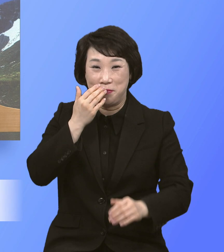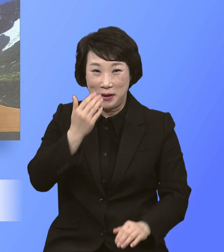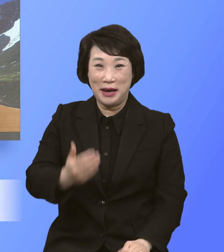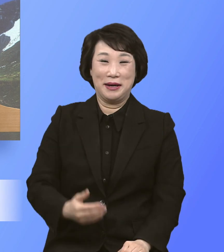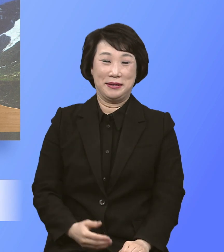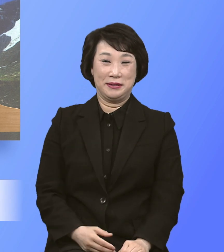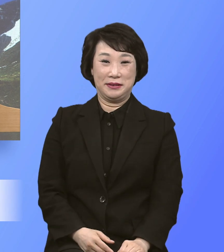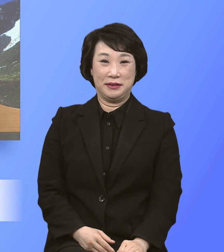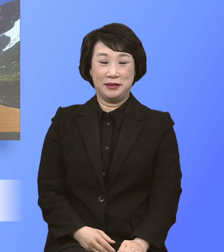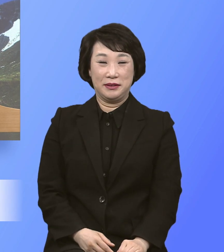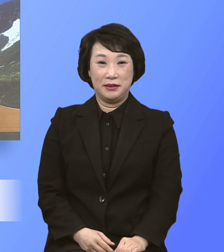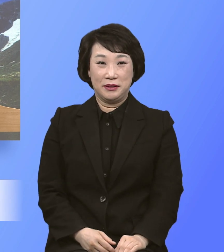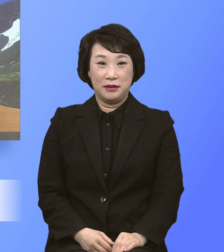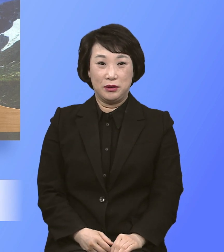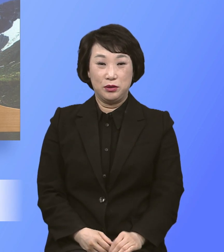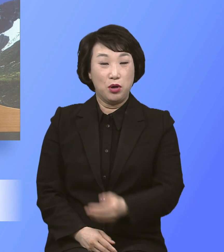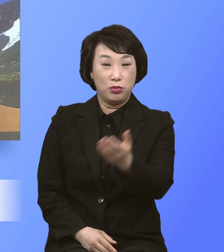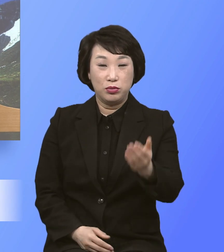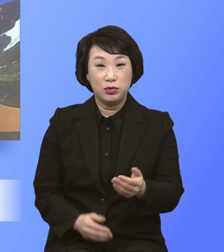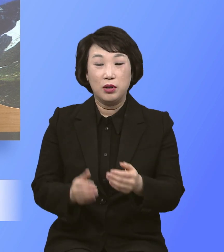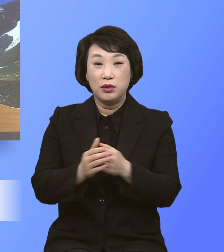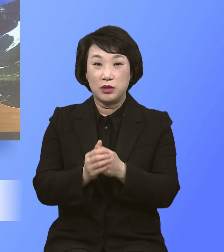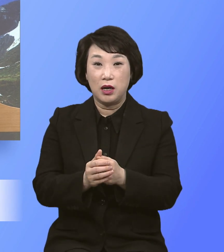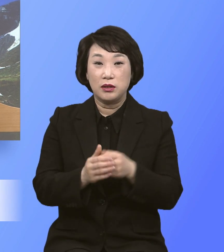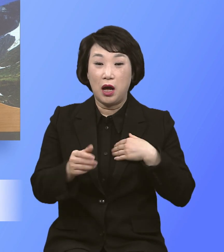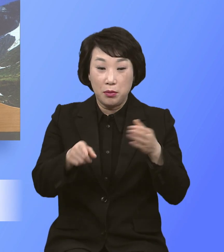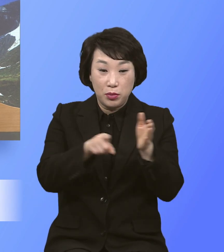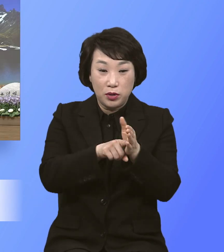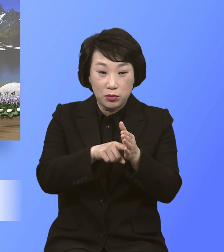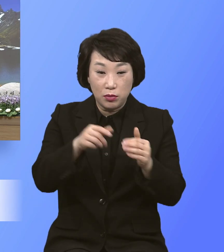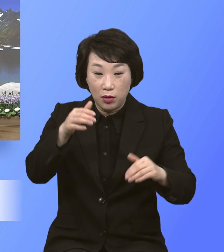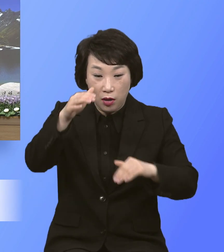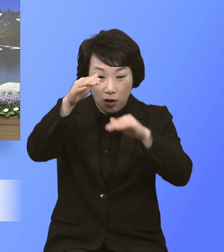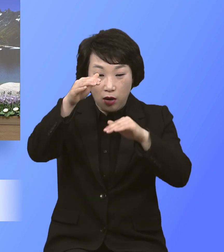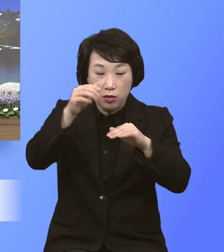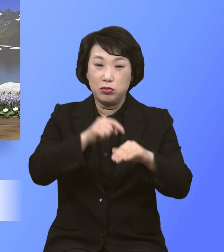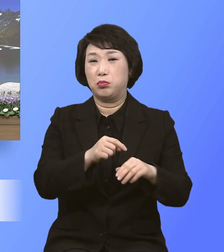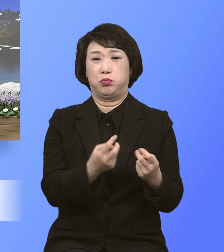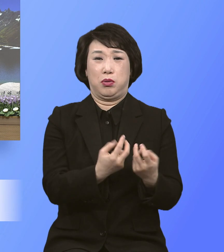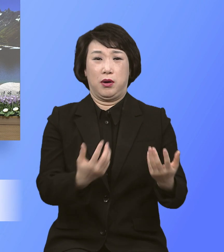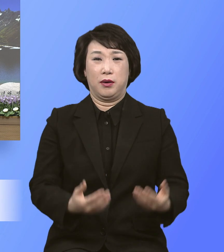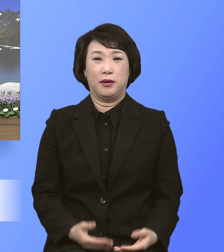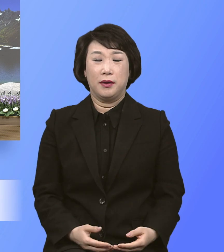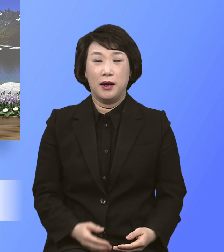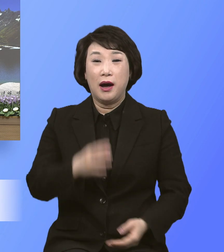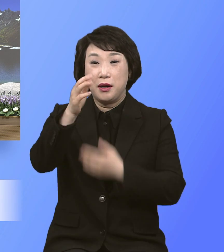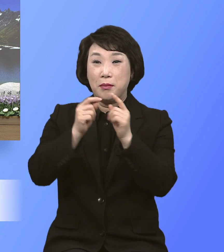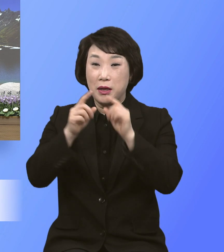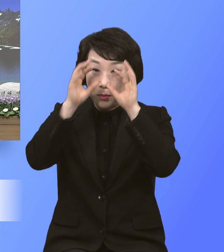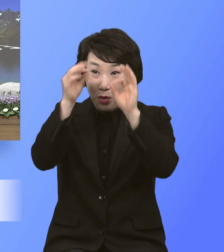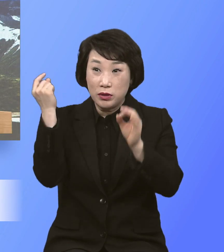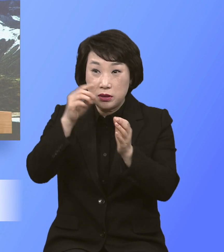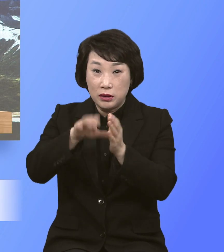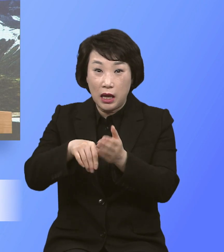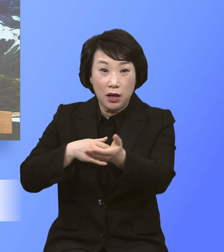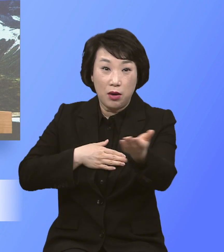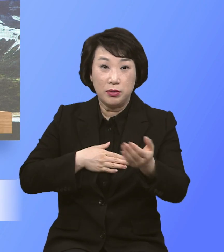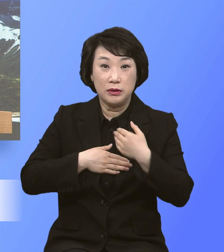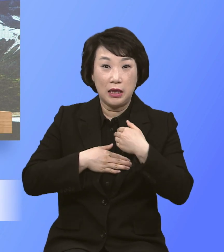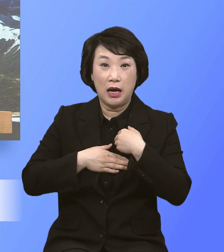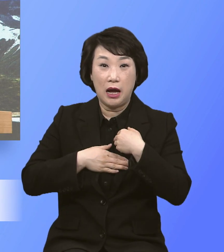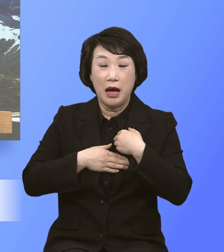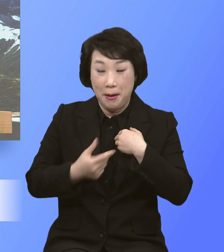것입니다. 도달되지 않으면 아무 소용없는 것이죠. 하나님 말씀을 들을 때 내가